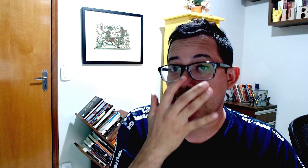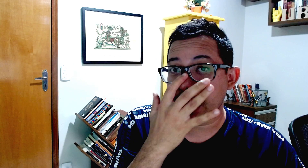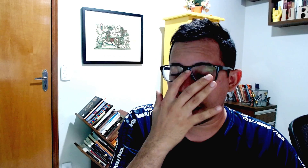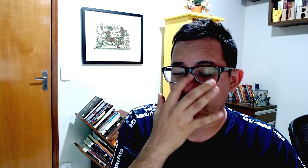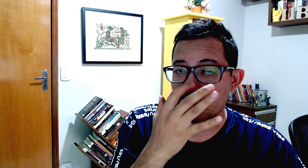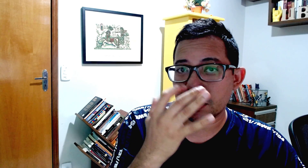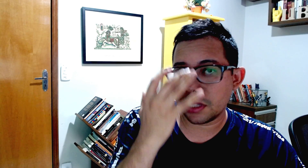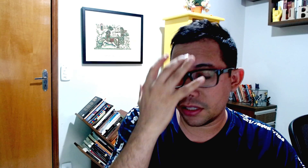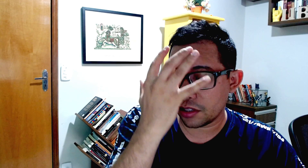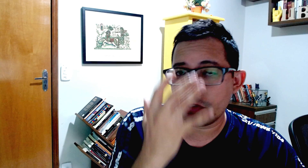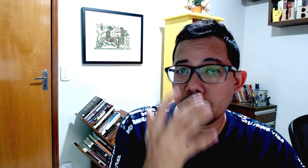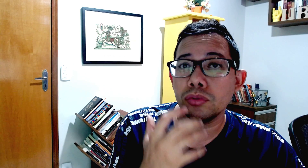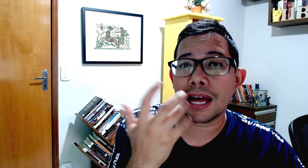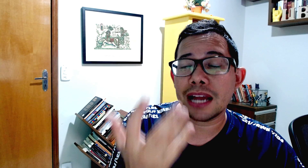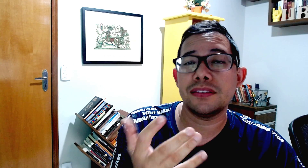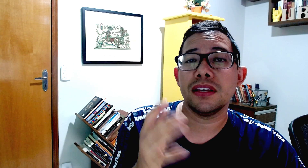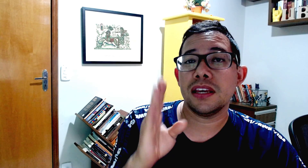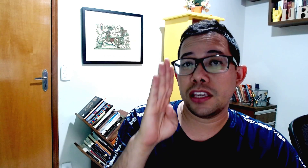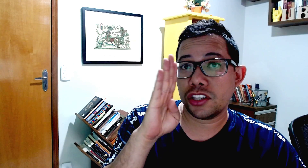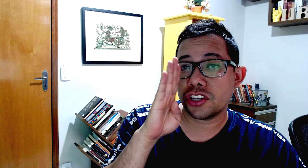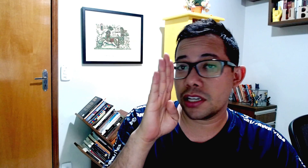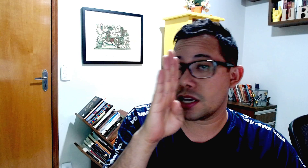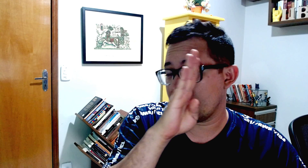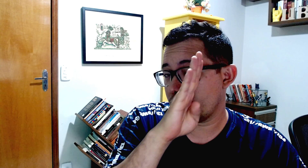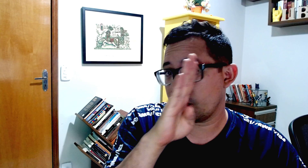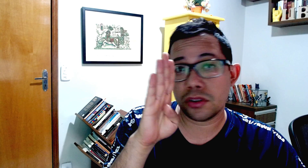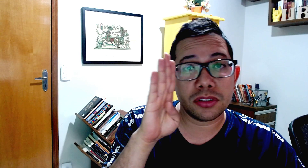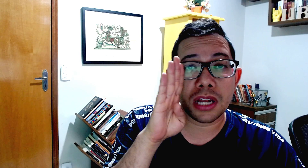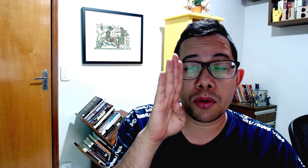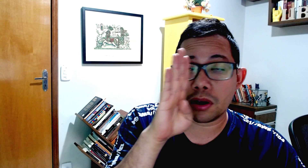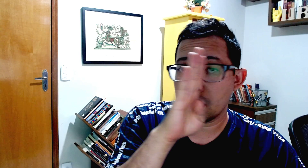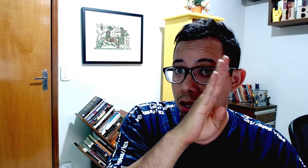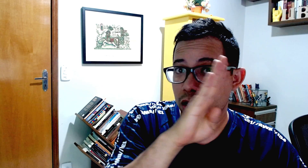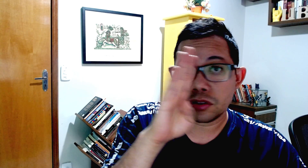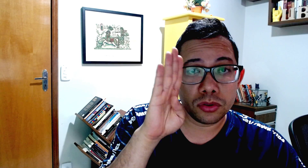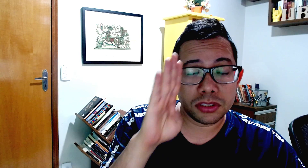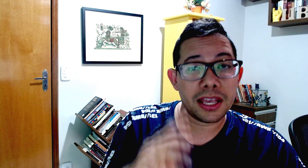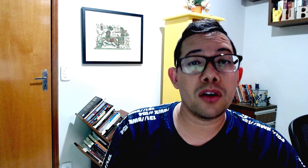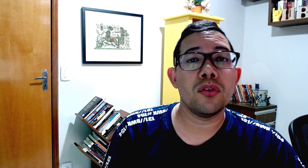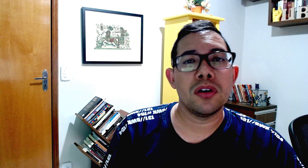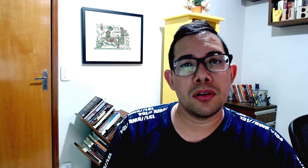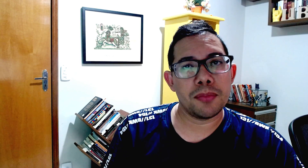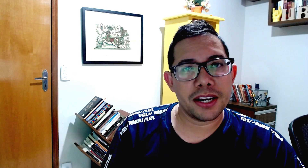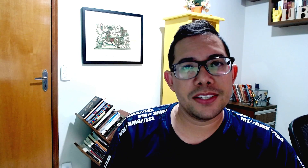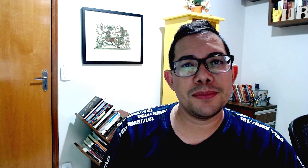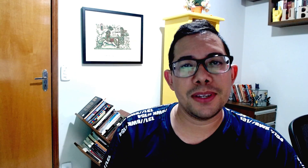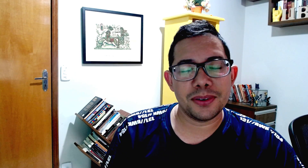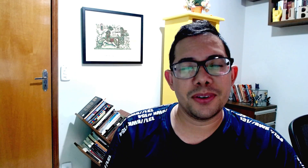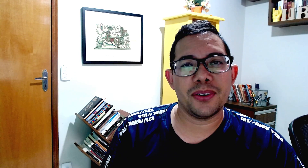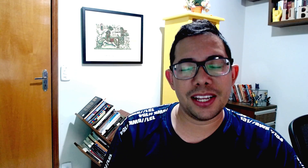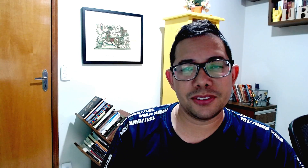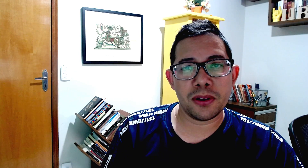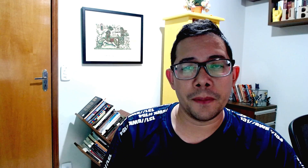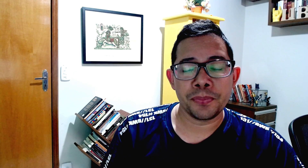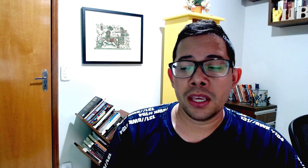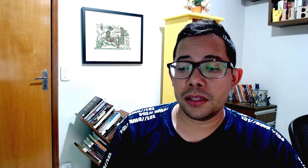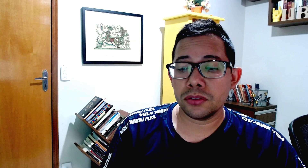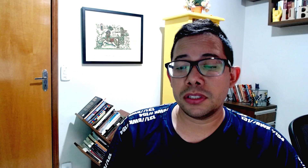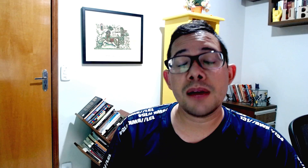cegueira, né? O fato dele ter dificuldades em enxergar. Então, esse é o sinal, ó, do cego Bartimeu. Olha só. Então, você já